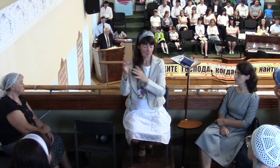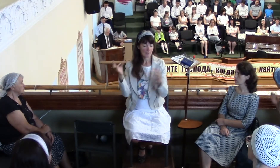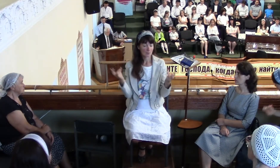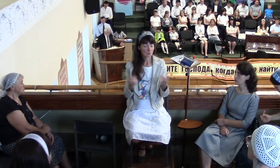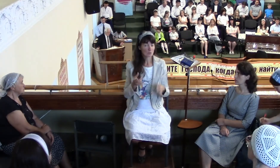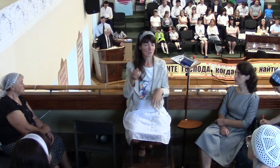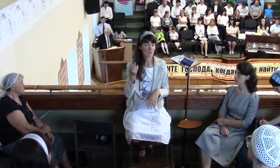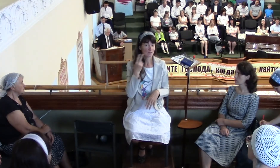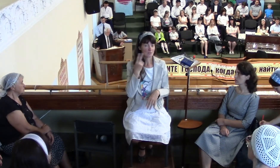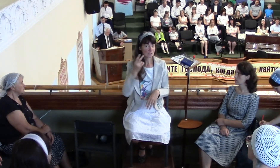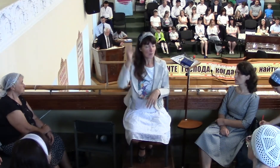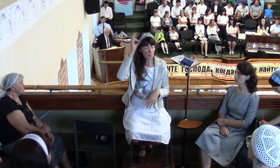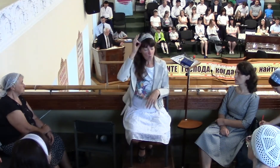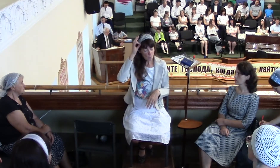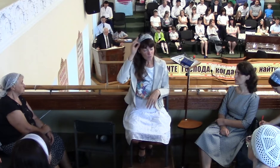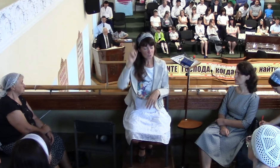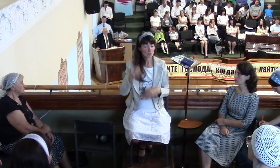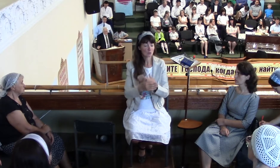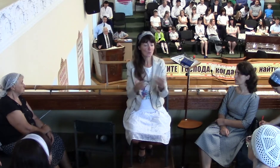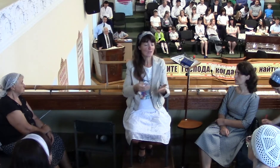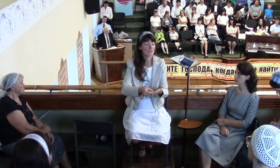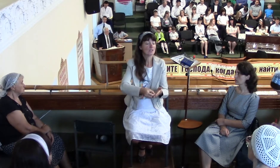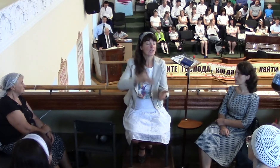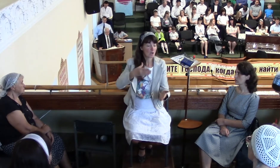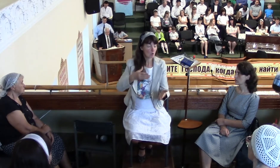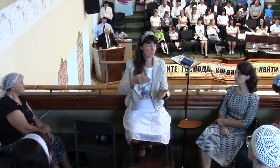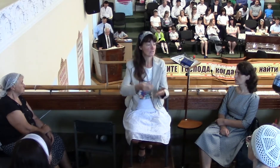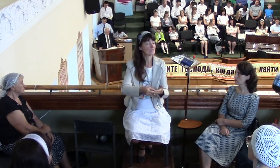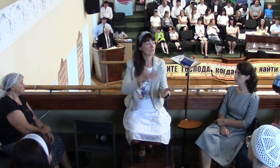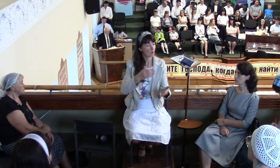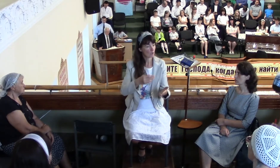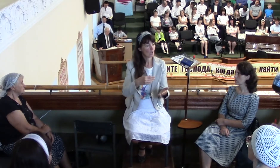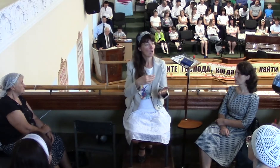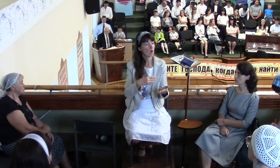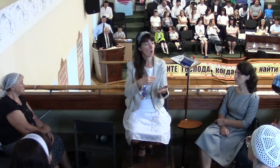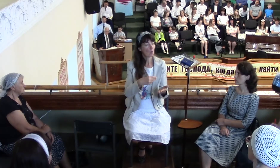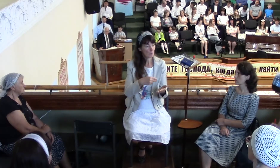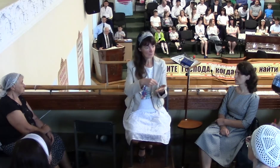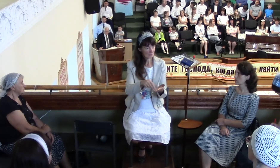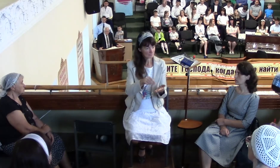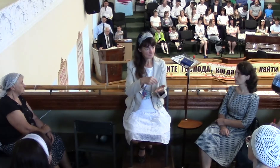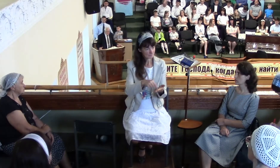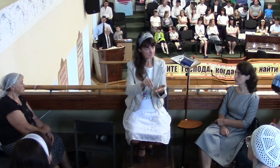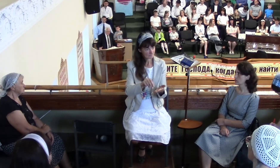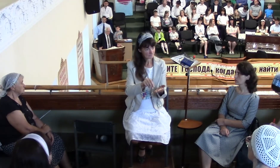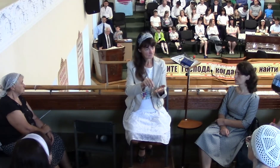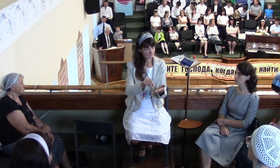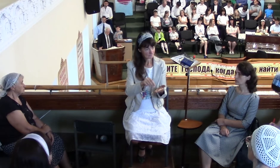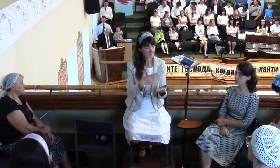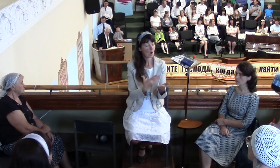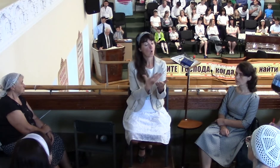как дорого мы куплены, и напомнить, что нужно Господа.